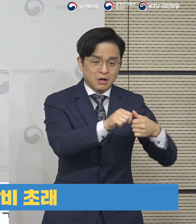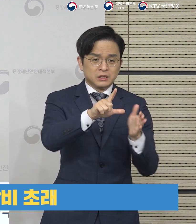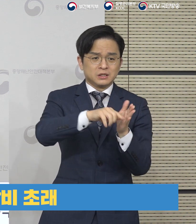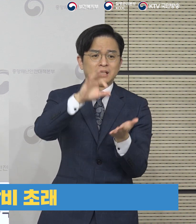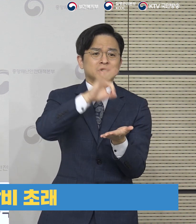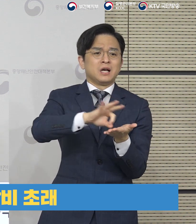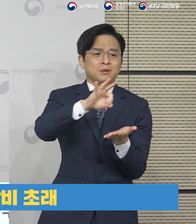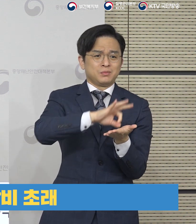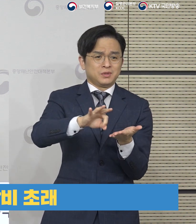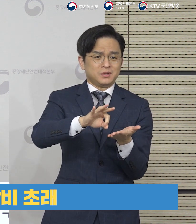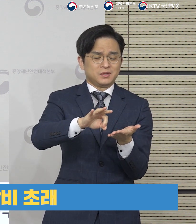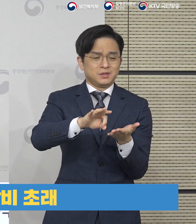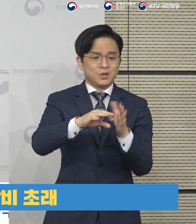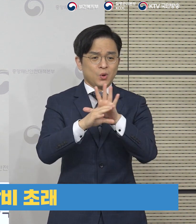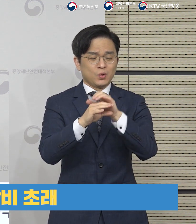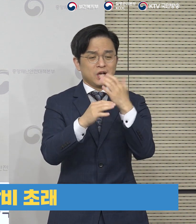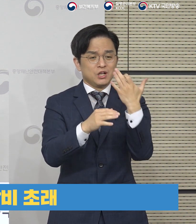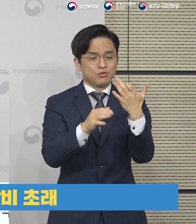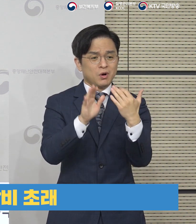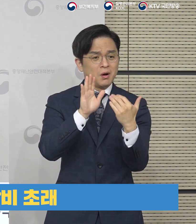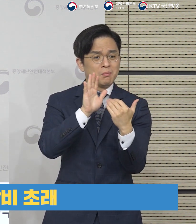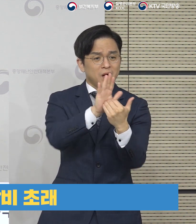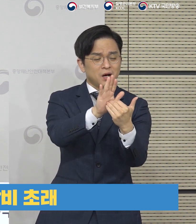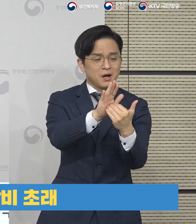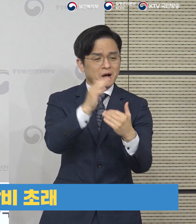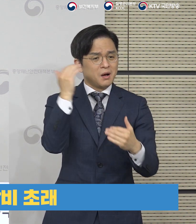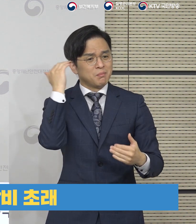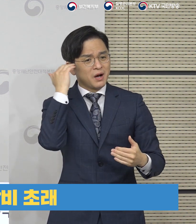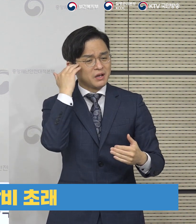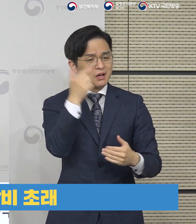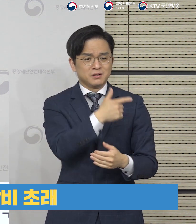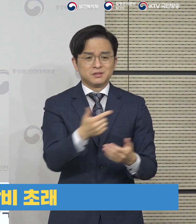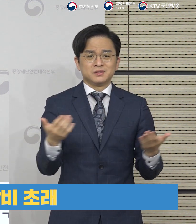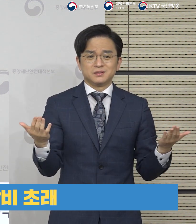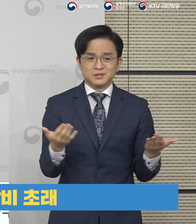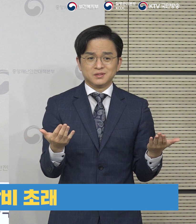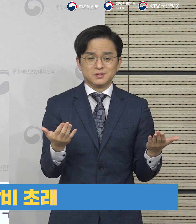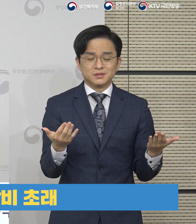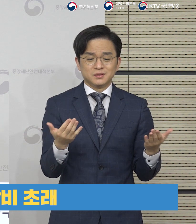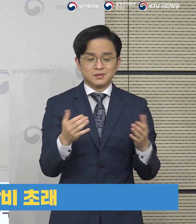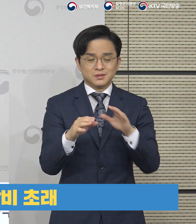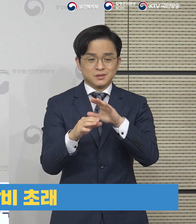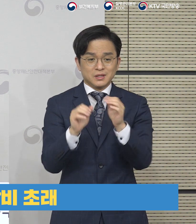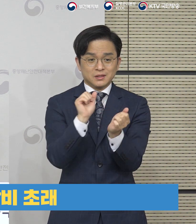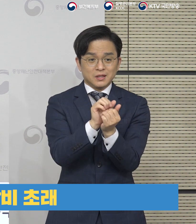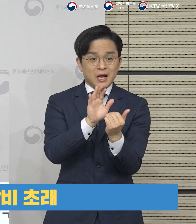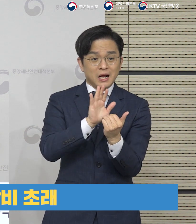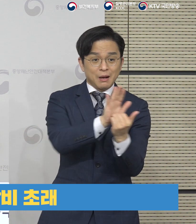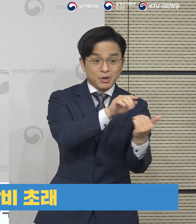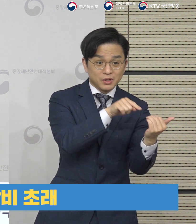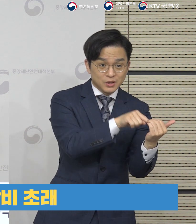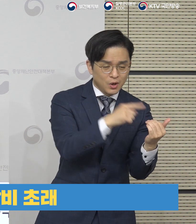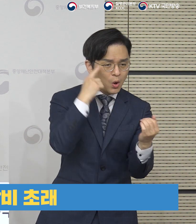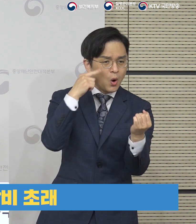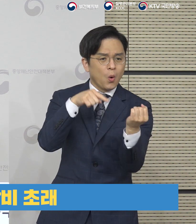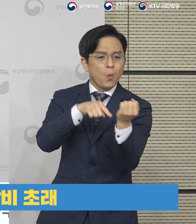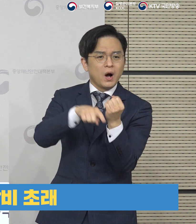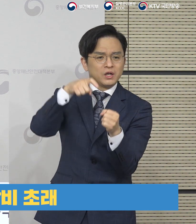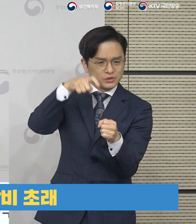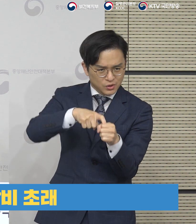낭비하는 바람직하지 않은 결과도 초래하고 있어 매우 안타깝습니다.